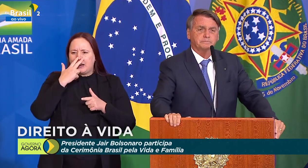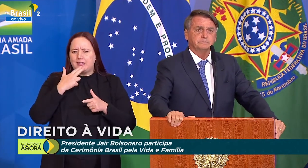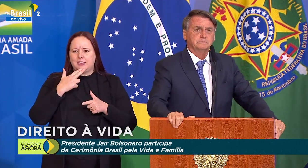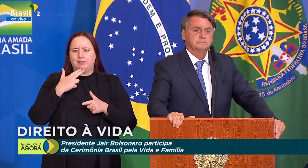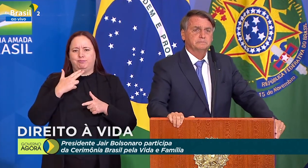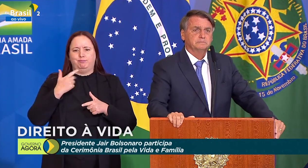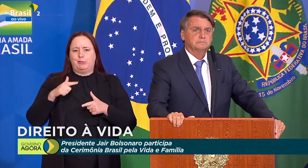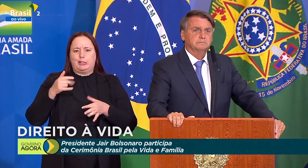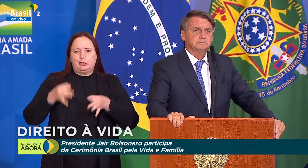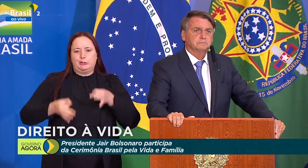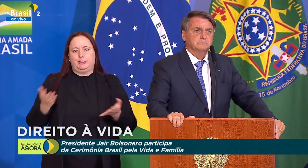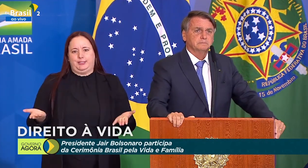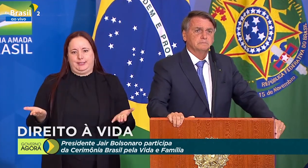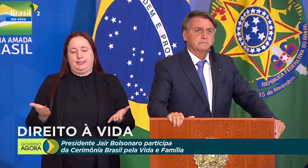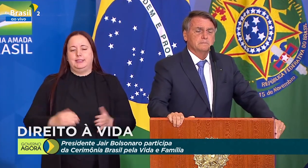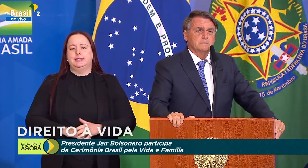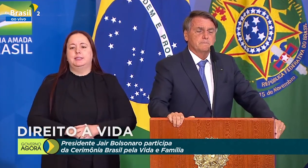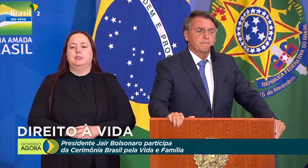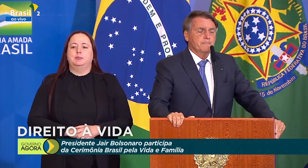injustiça e